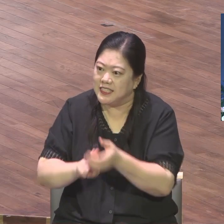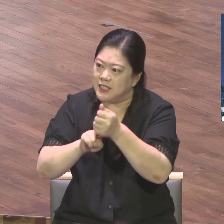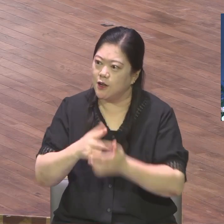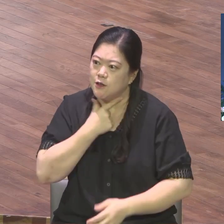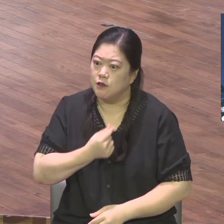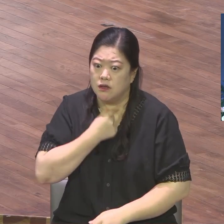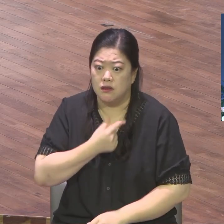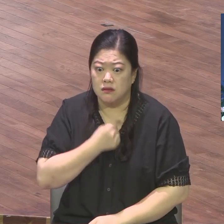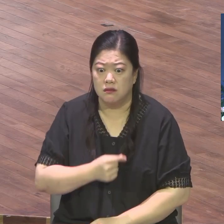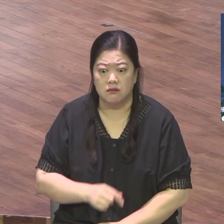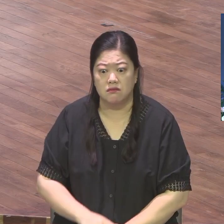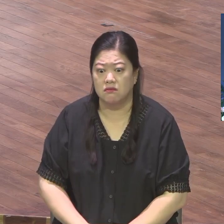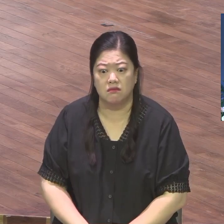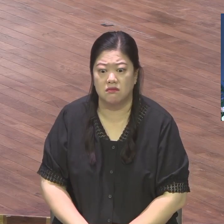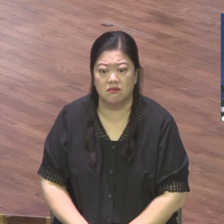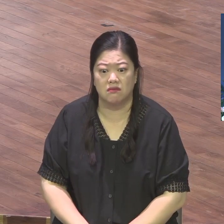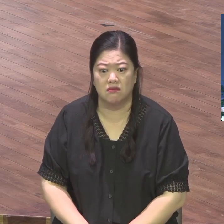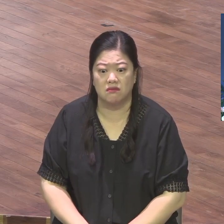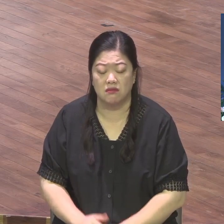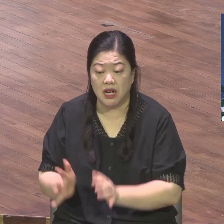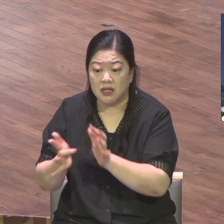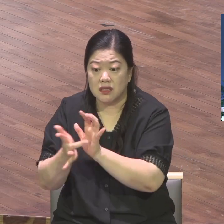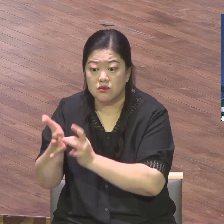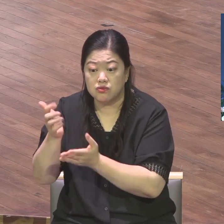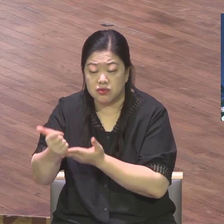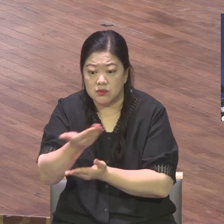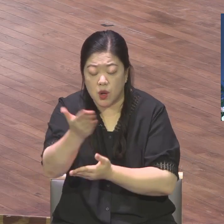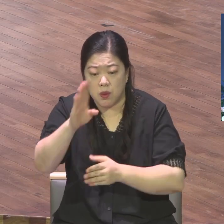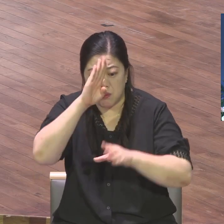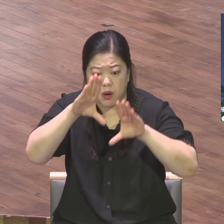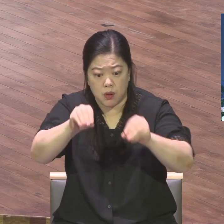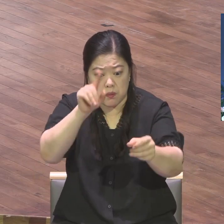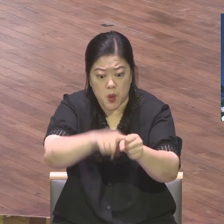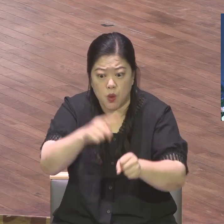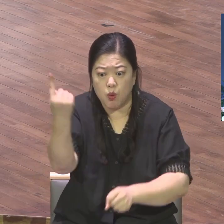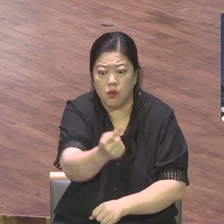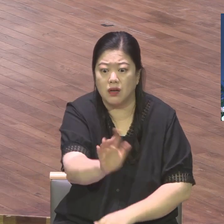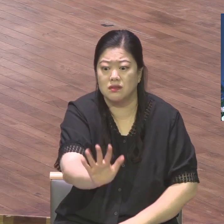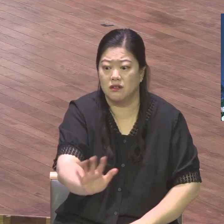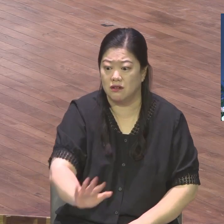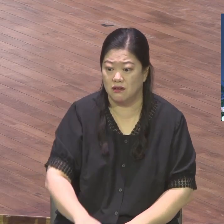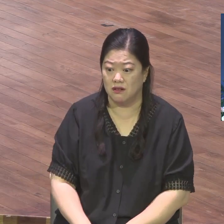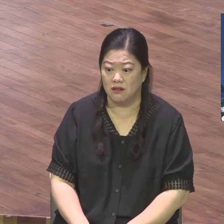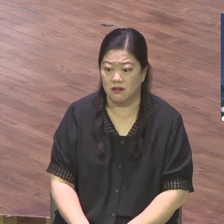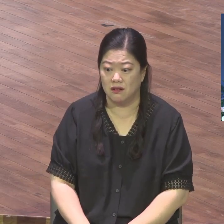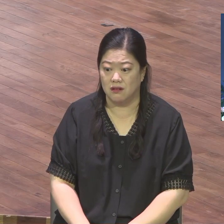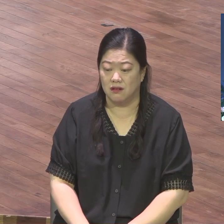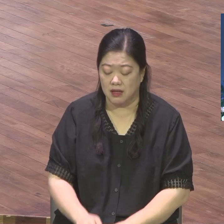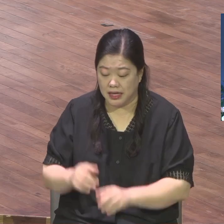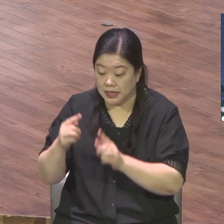뭐냐? 우리 구원하러 오셨어요. 우리가 사는 목적이 뭐예요? 교회 존재한 이유가 뭡니까?